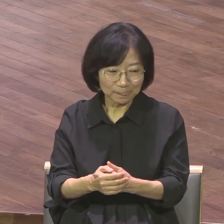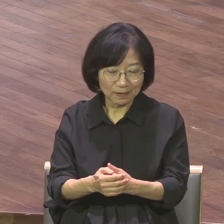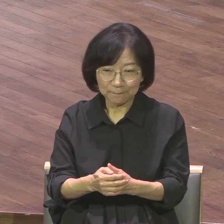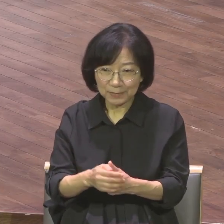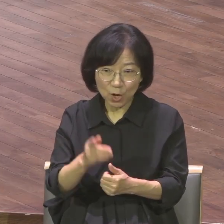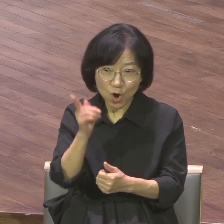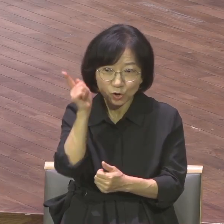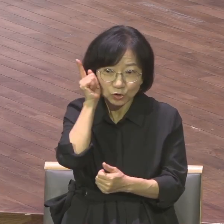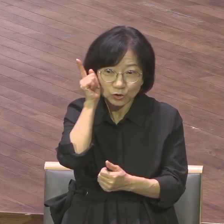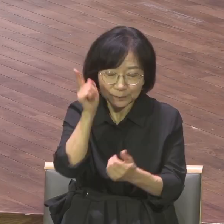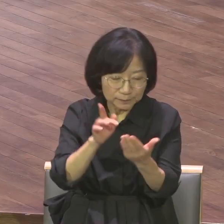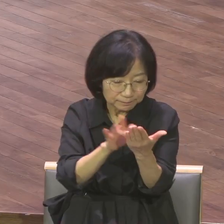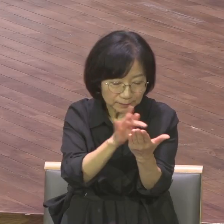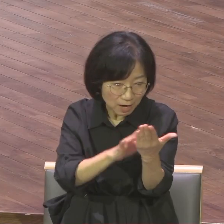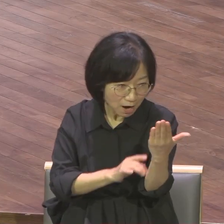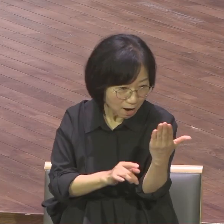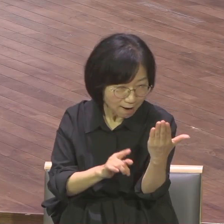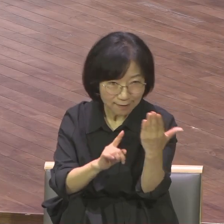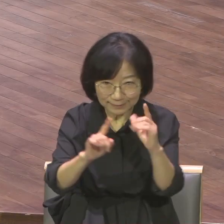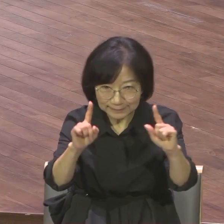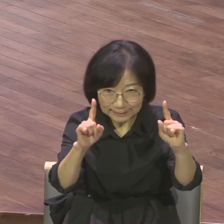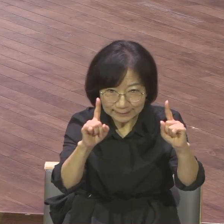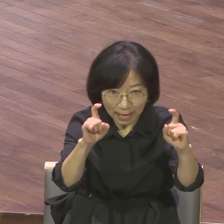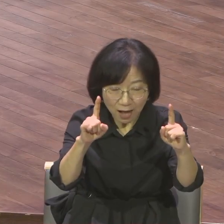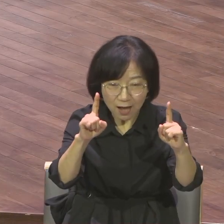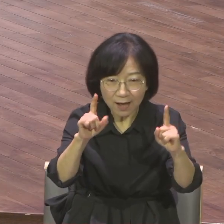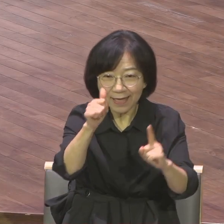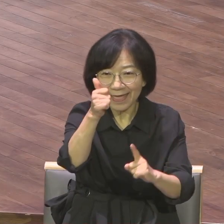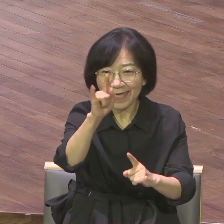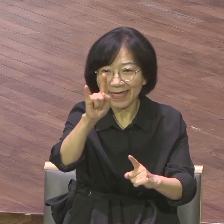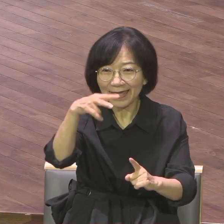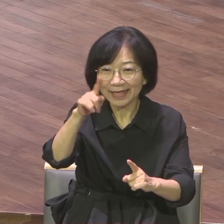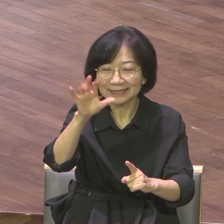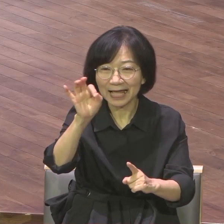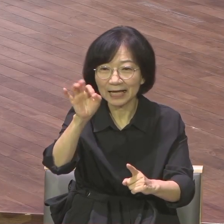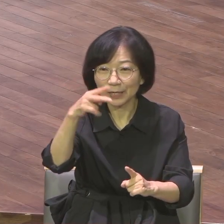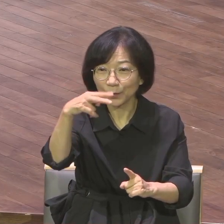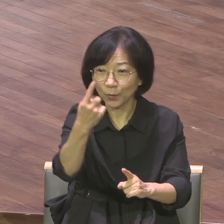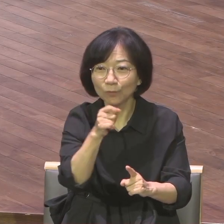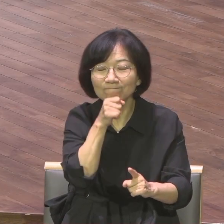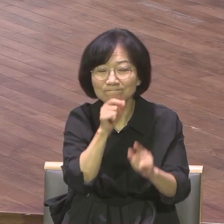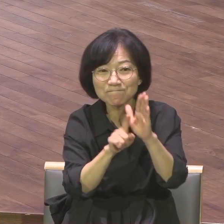해상도가 높을수록 물체의 선명도가 실제적인 만큼